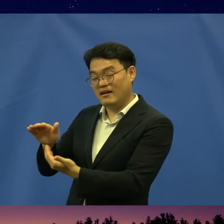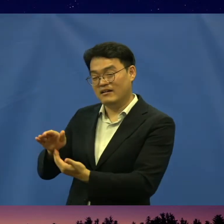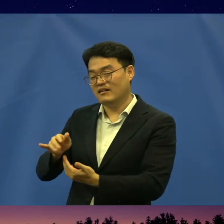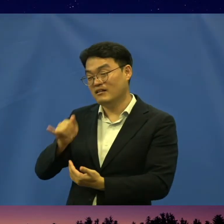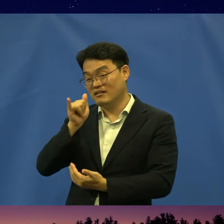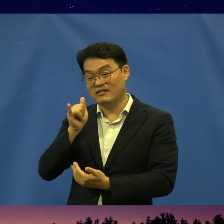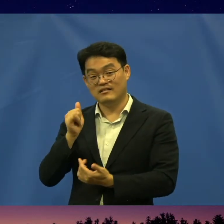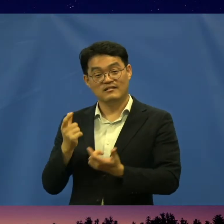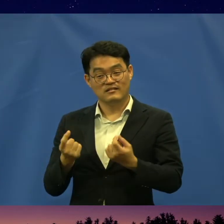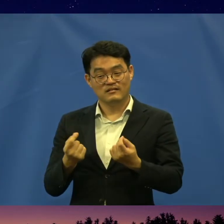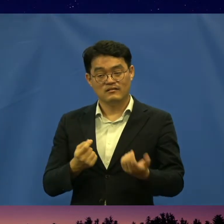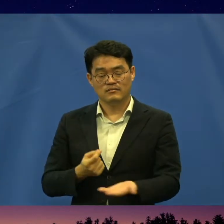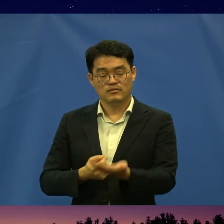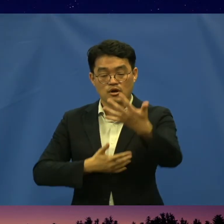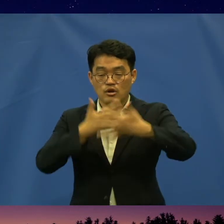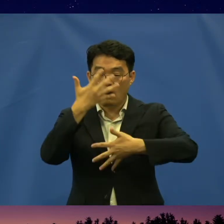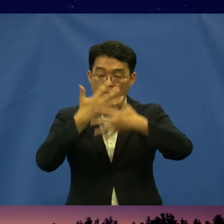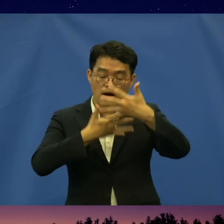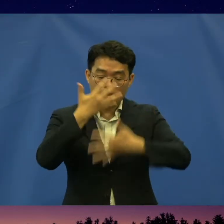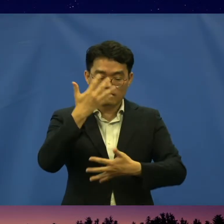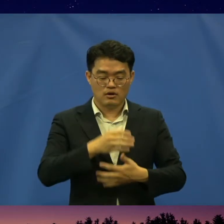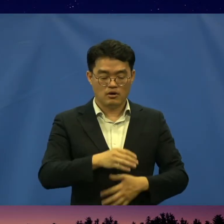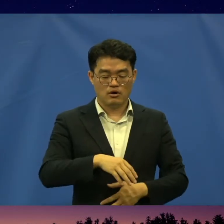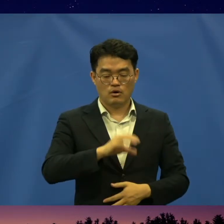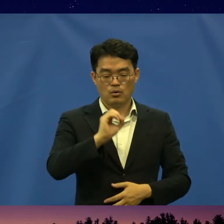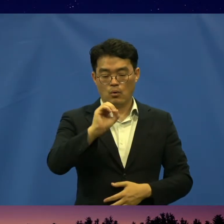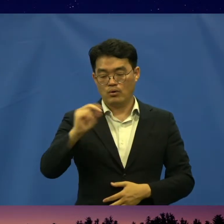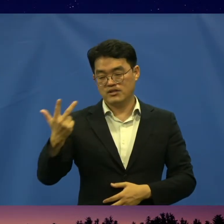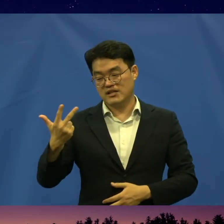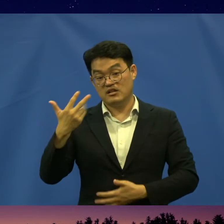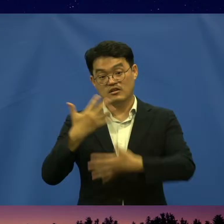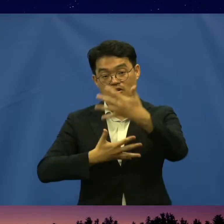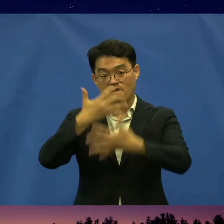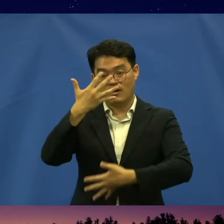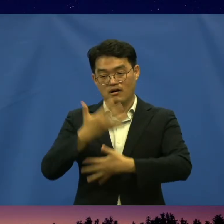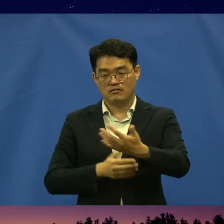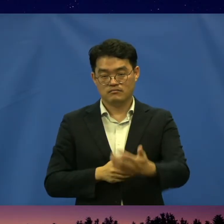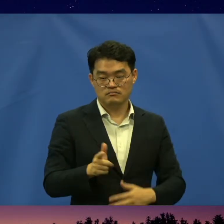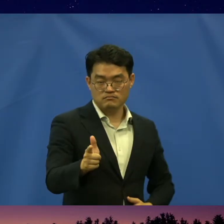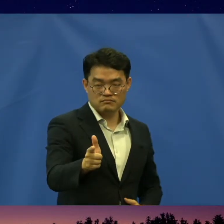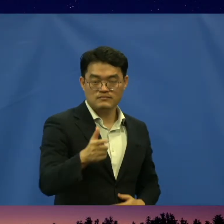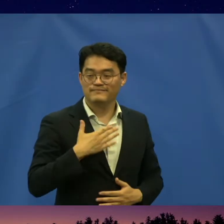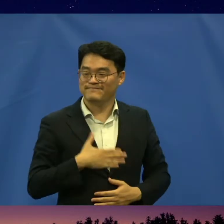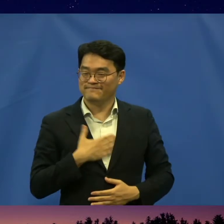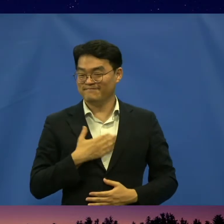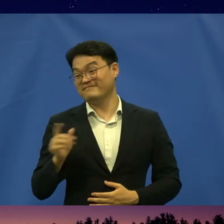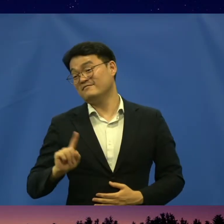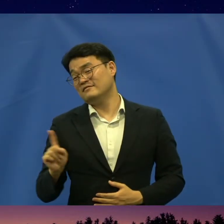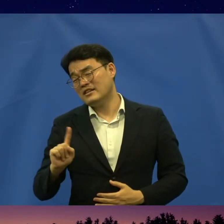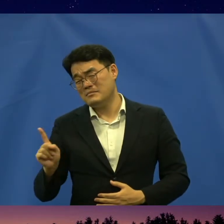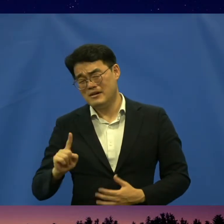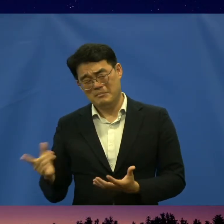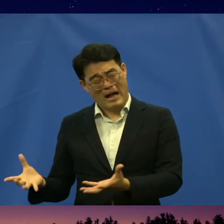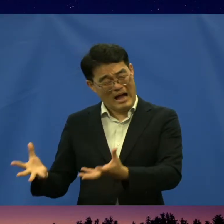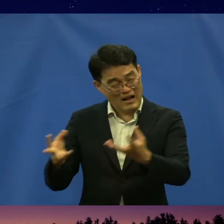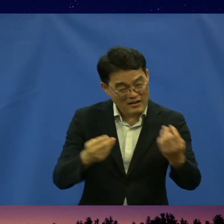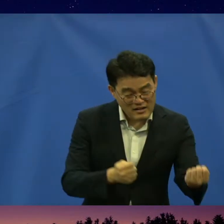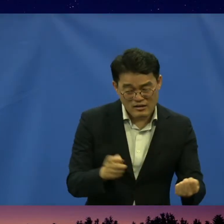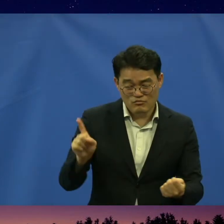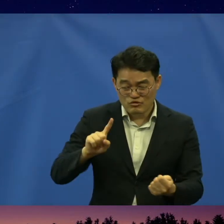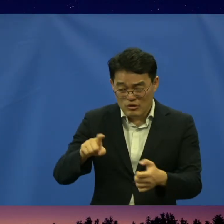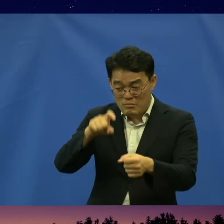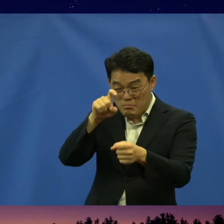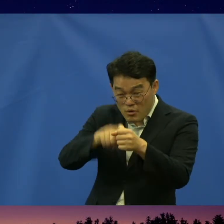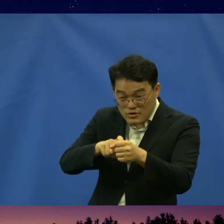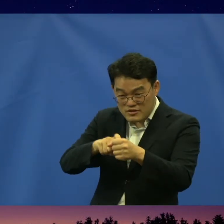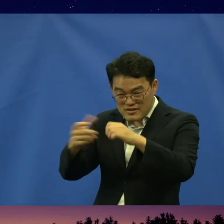그렇잖아요. 어떤 목표를 이루기 위해서는 수 없는 방해가 있는 거예요. 그냥 이룰 수 있는 게 없죠. 어마어마한 방해,